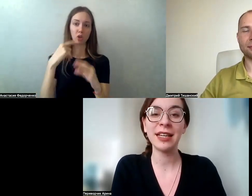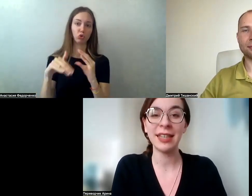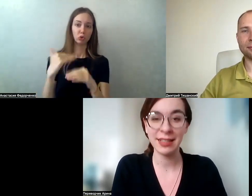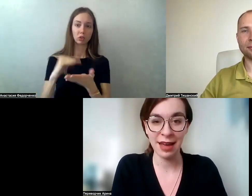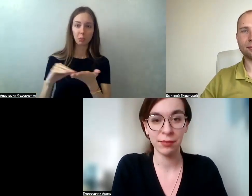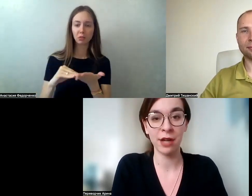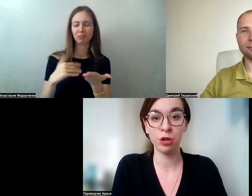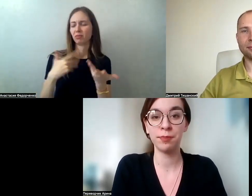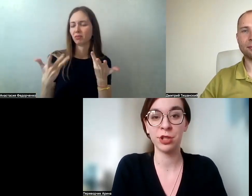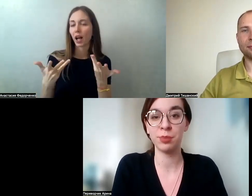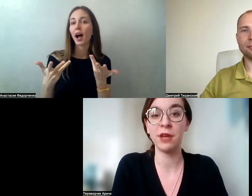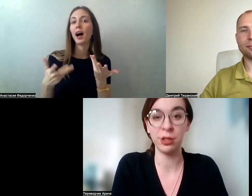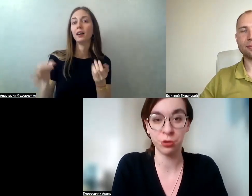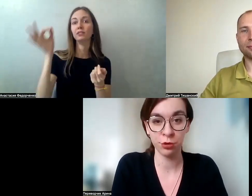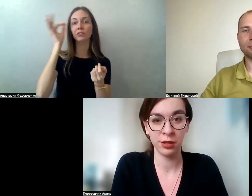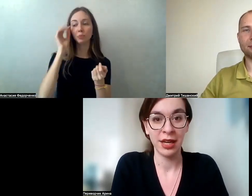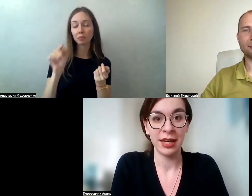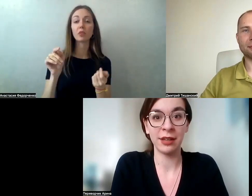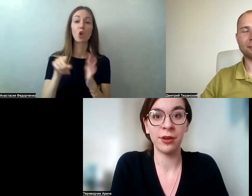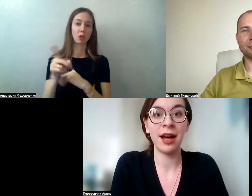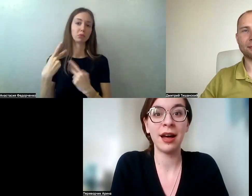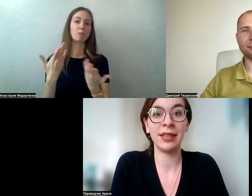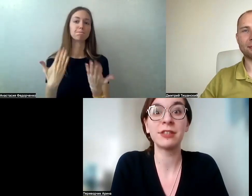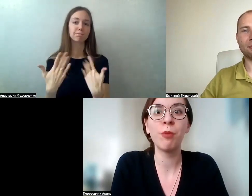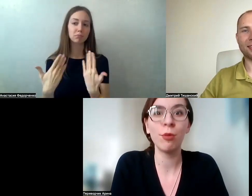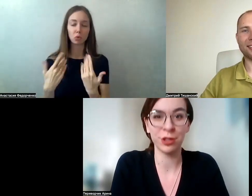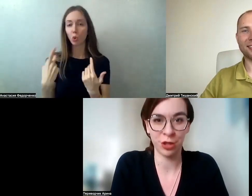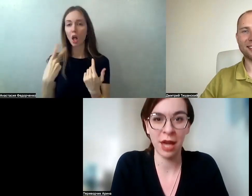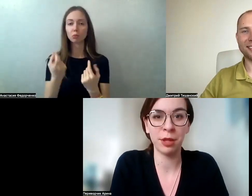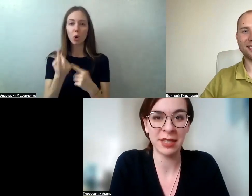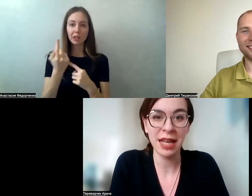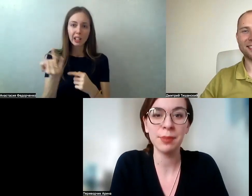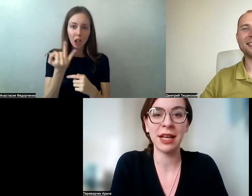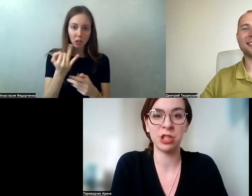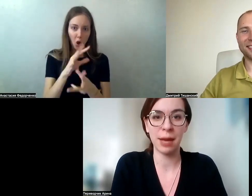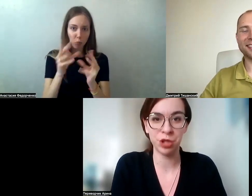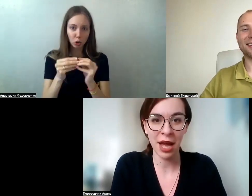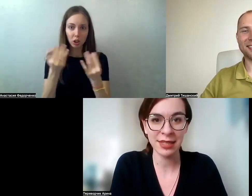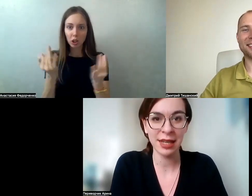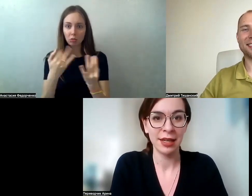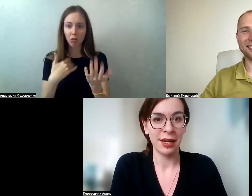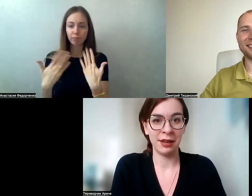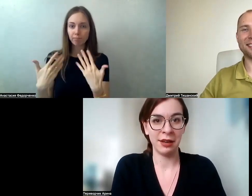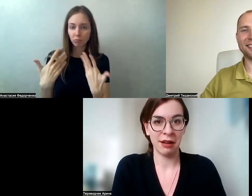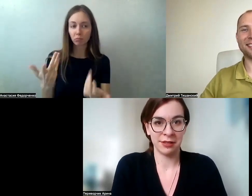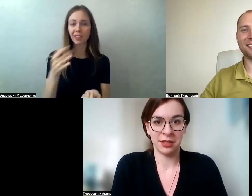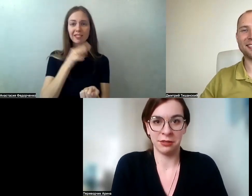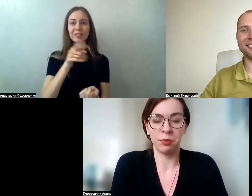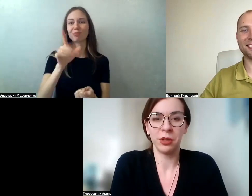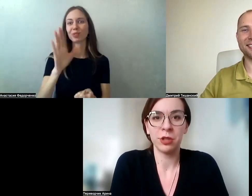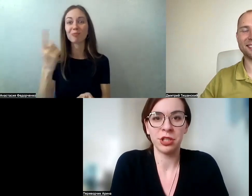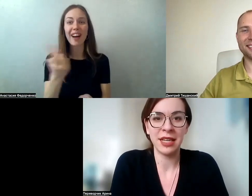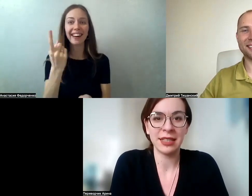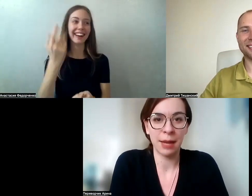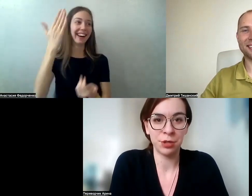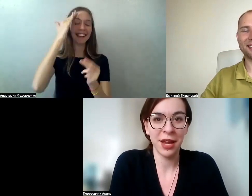Через 2 или 3 дня Артем пишет мне в личку, и такой, я вспомнила, что я ему написала, мы начали общаться, и оказывается,